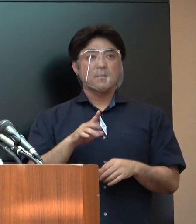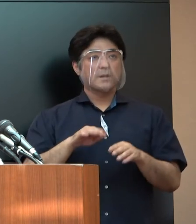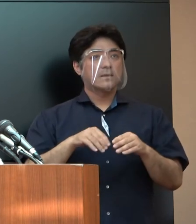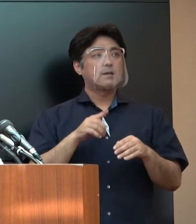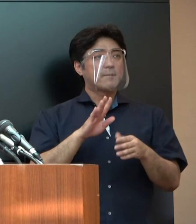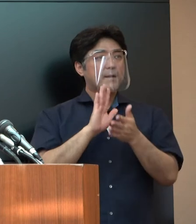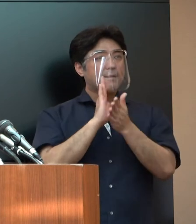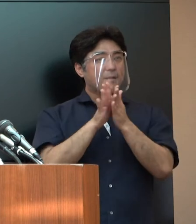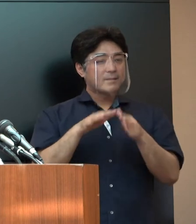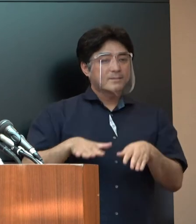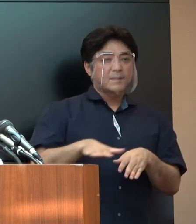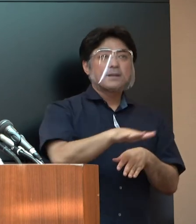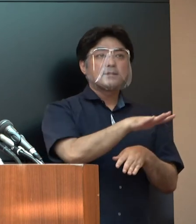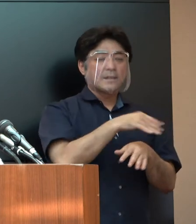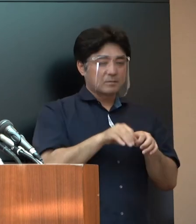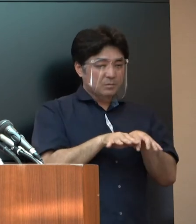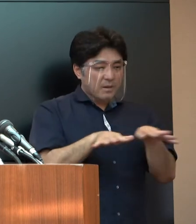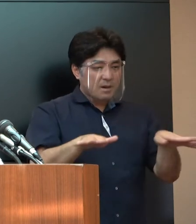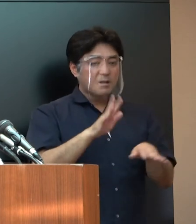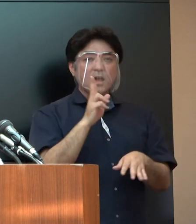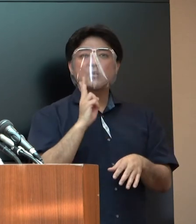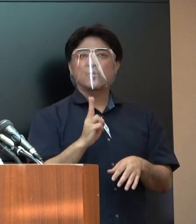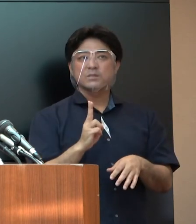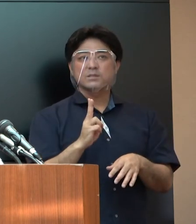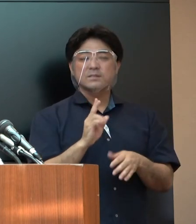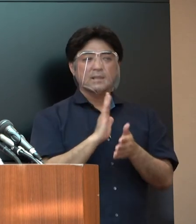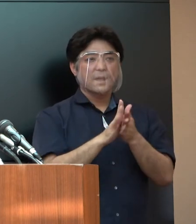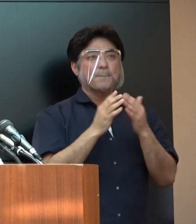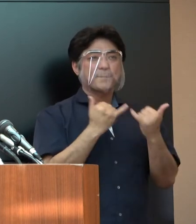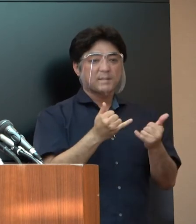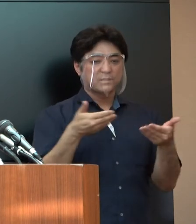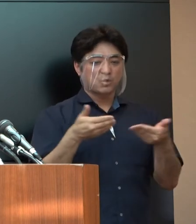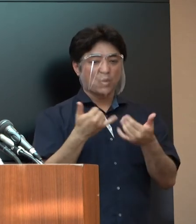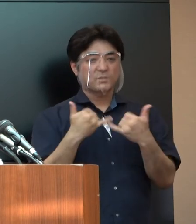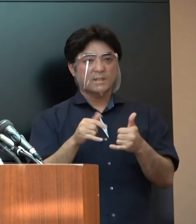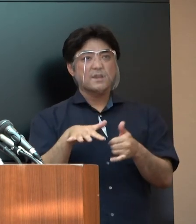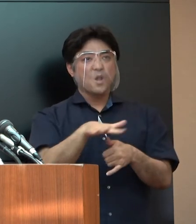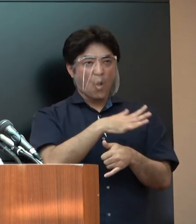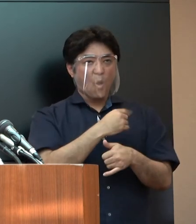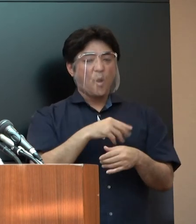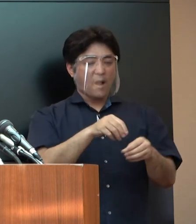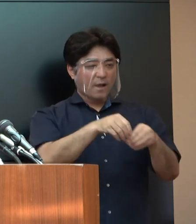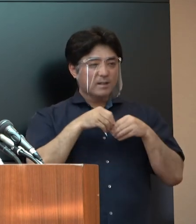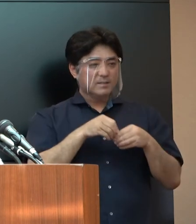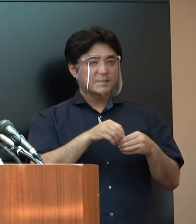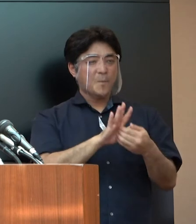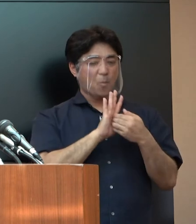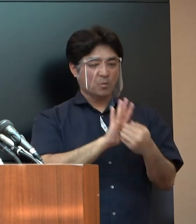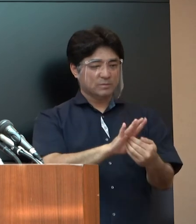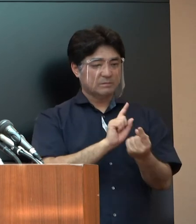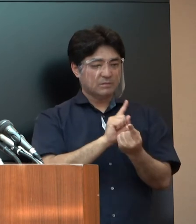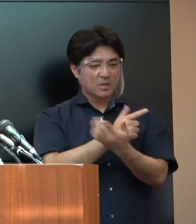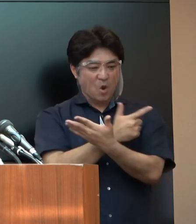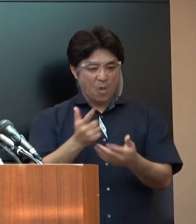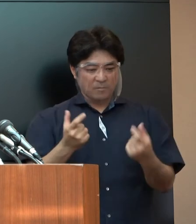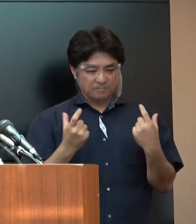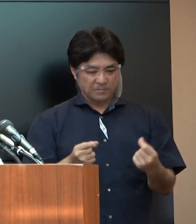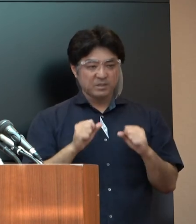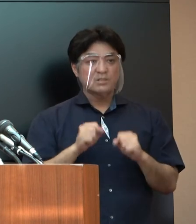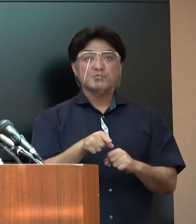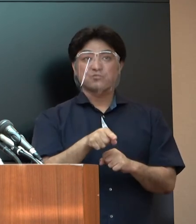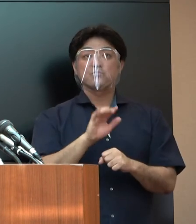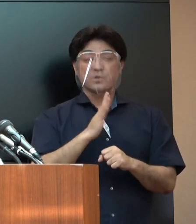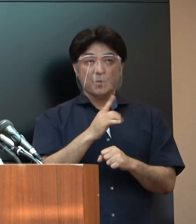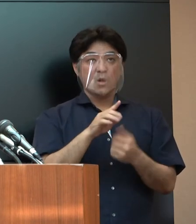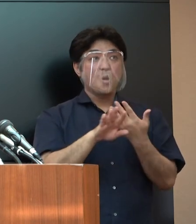まあ、全景的に広がらないように、まあ、県民の皆さん、事業者の皆さんも一生懸命感染拡大防止に頑張っておりますし、各